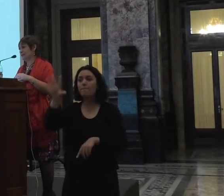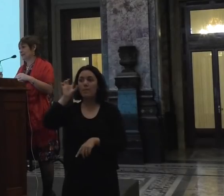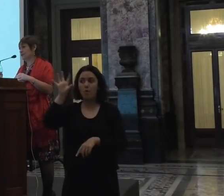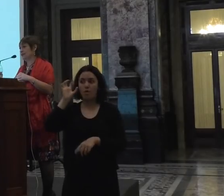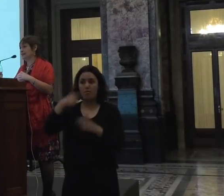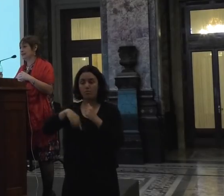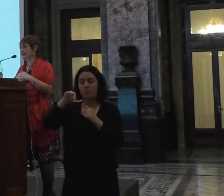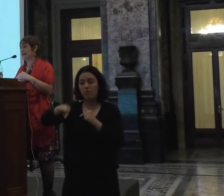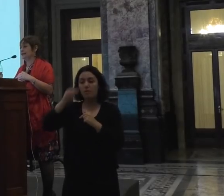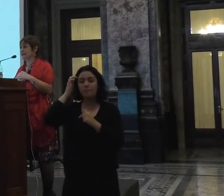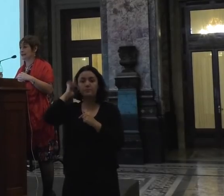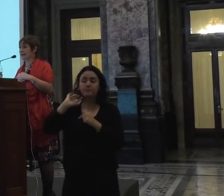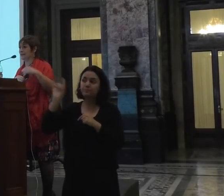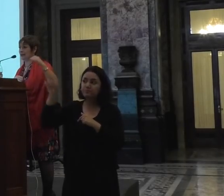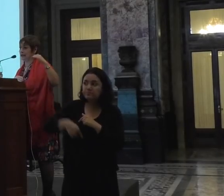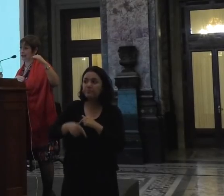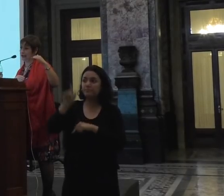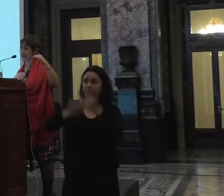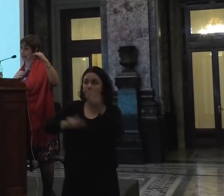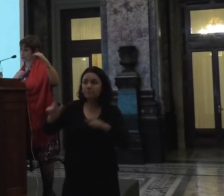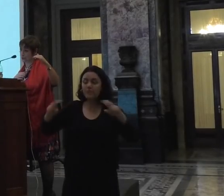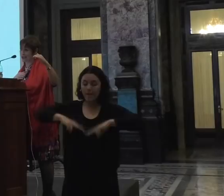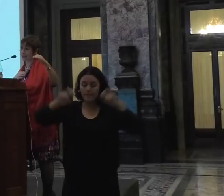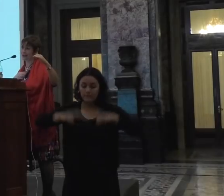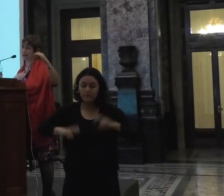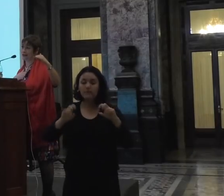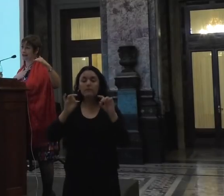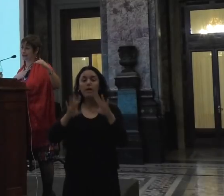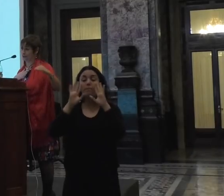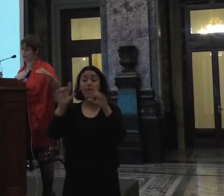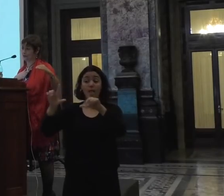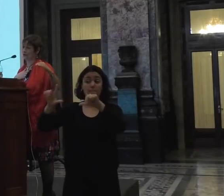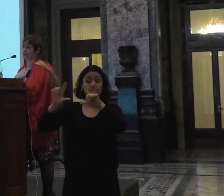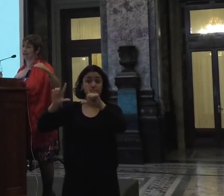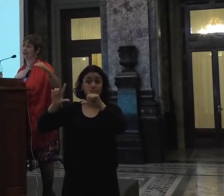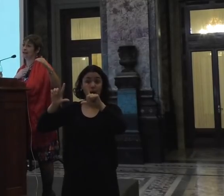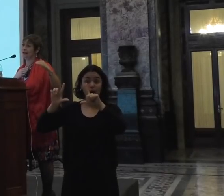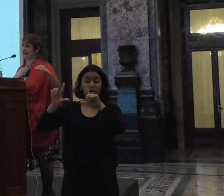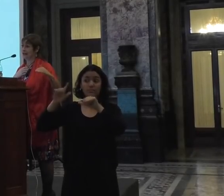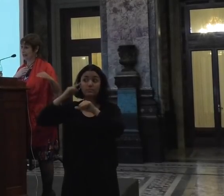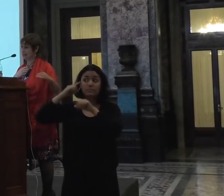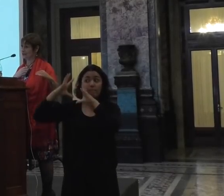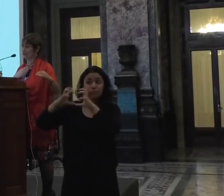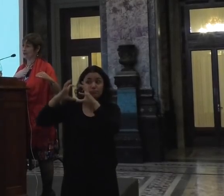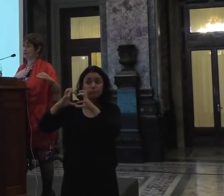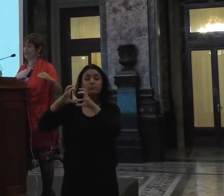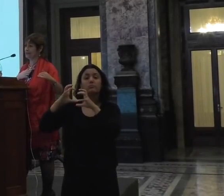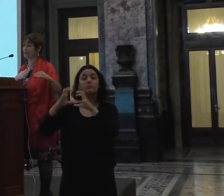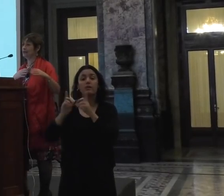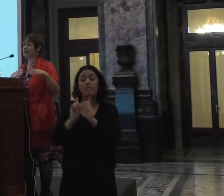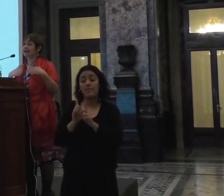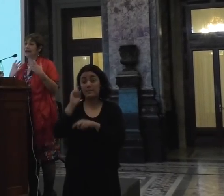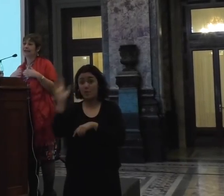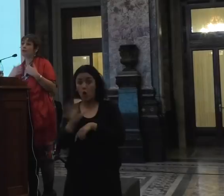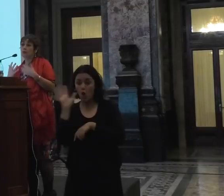trajeron investigadores que se dedicaban a la neuroimagen, a la neurofisiología, a la psicología